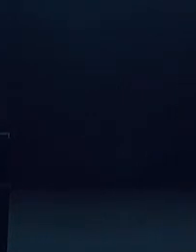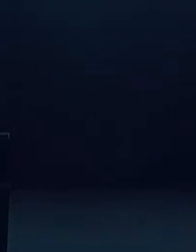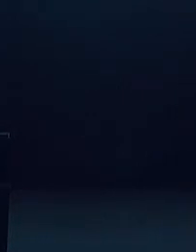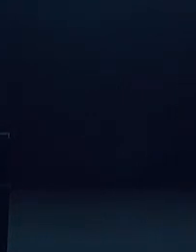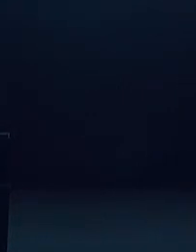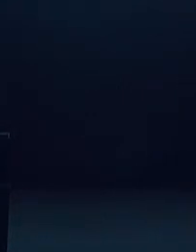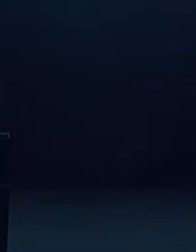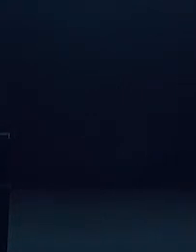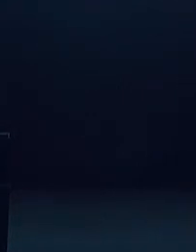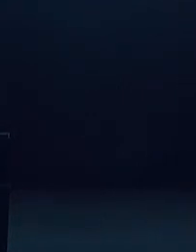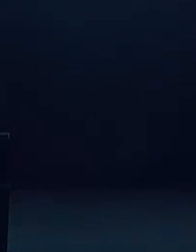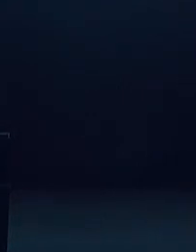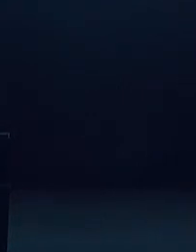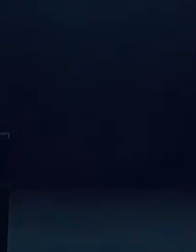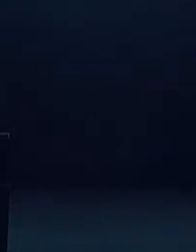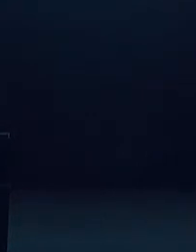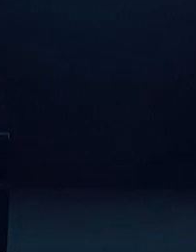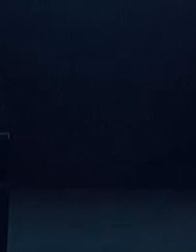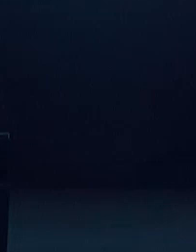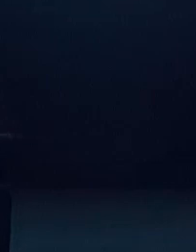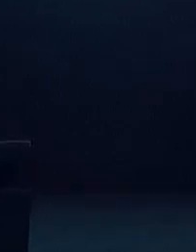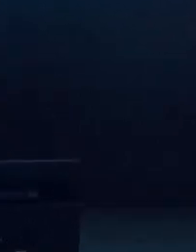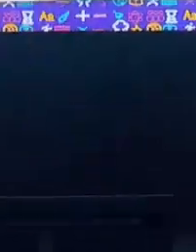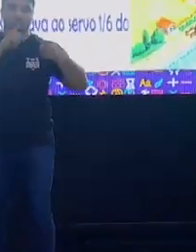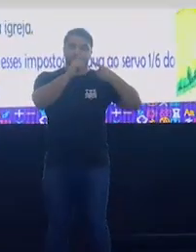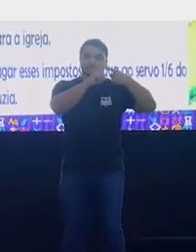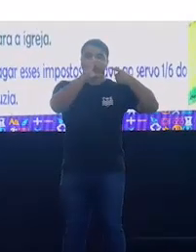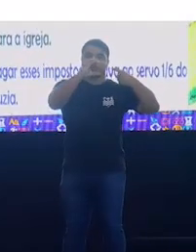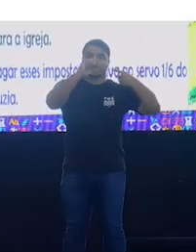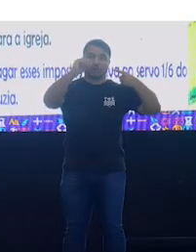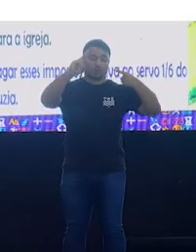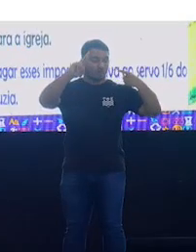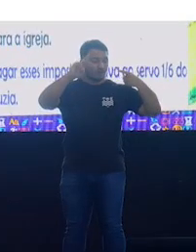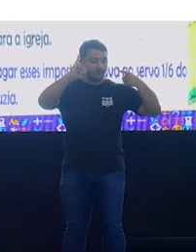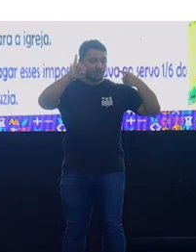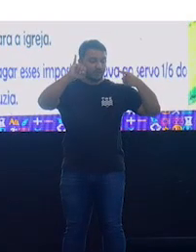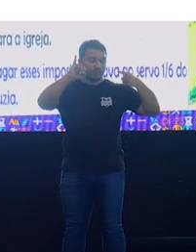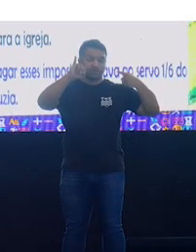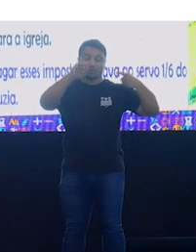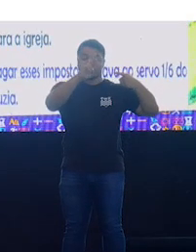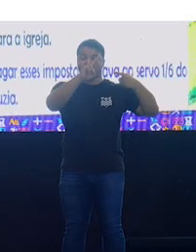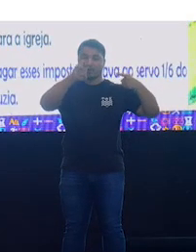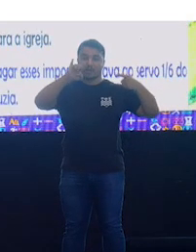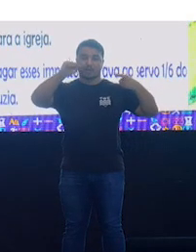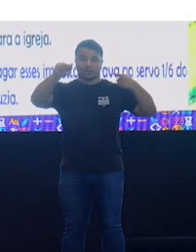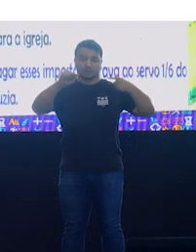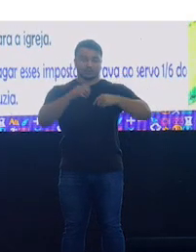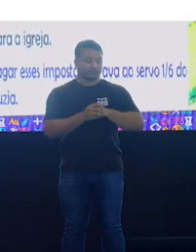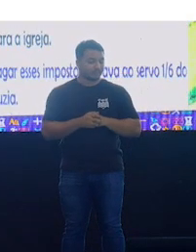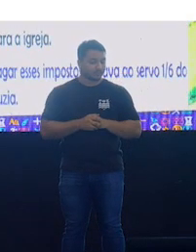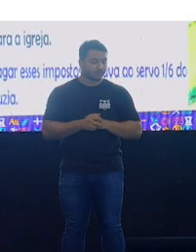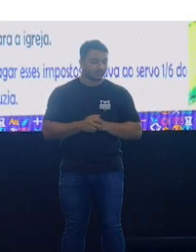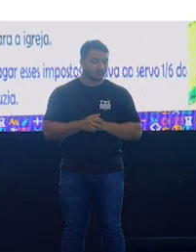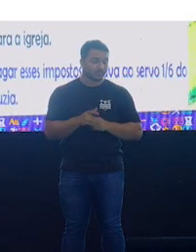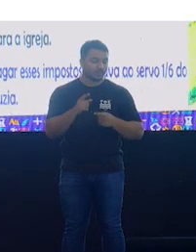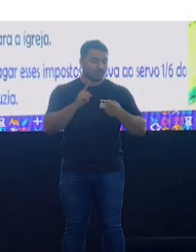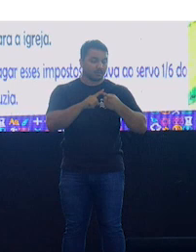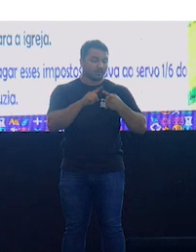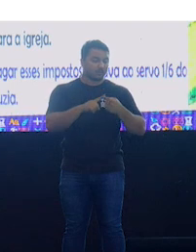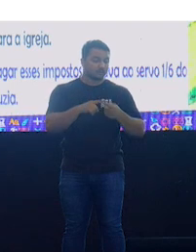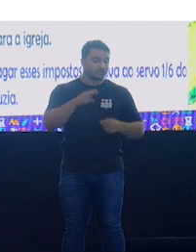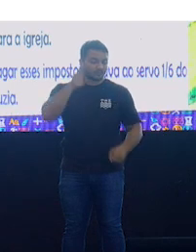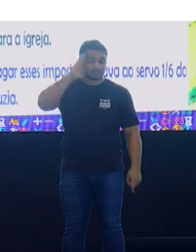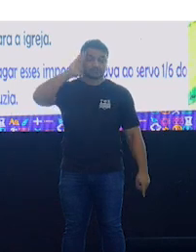os principais impostos? Estão aqui eles, ó. Todos esses daí que vocês estão vendo. O imposto